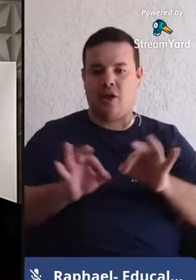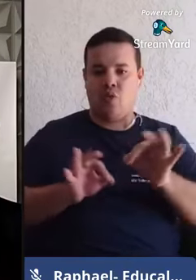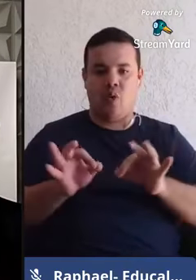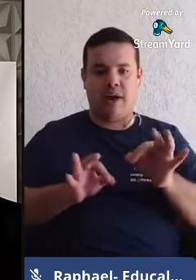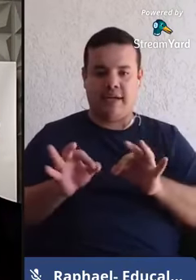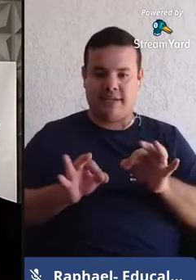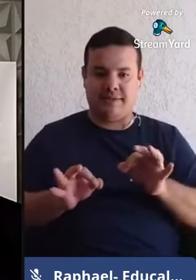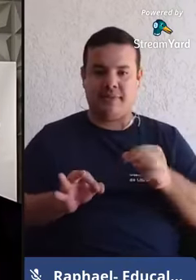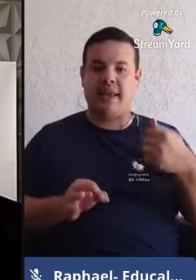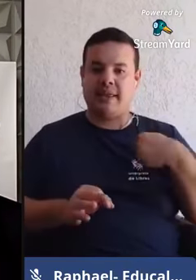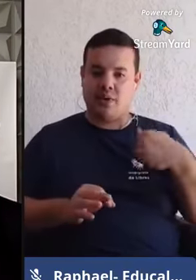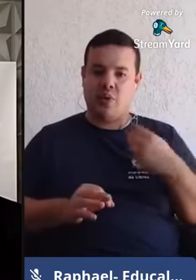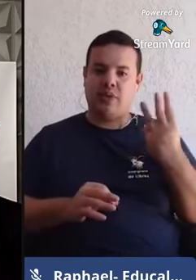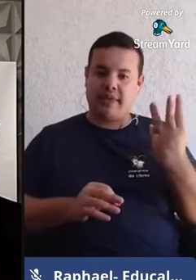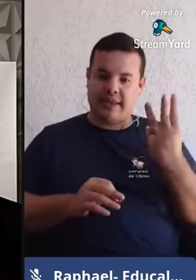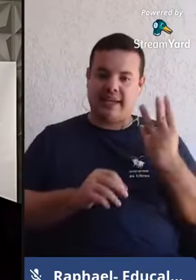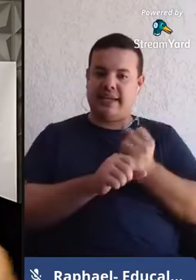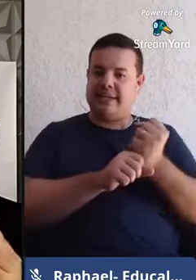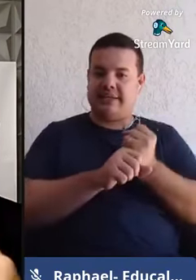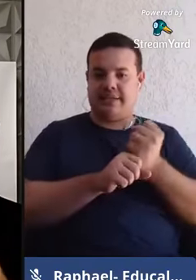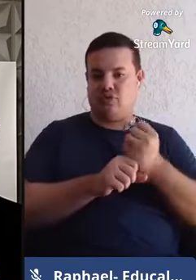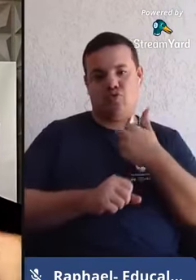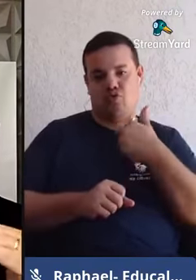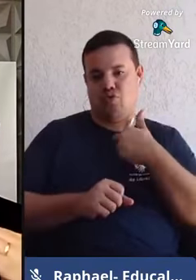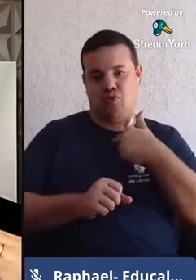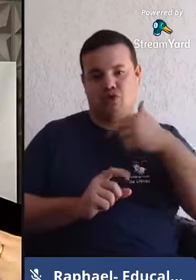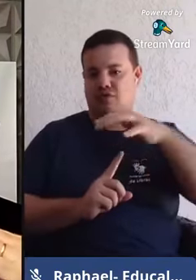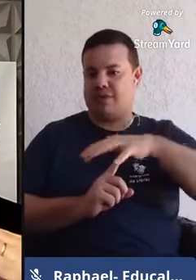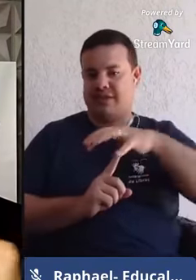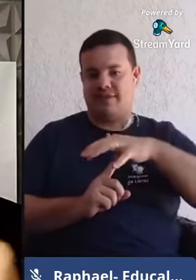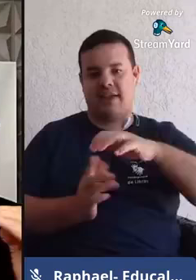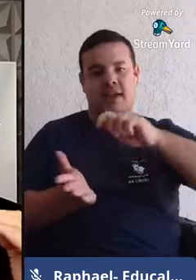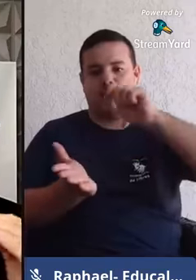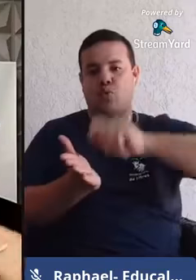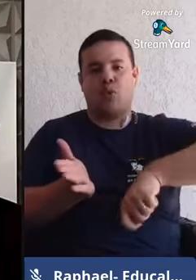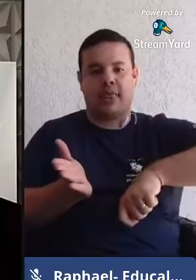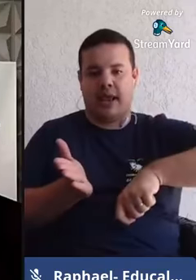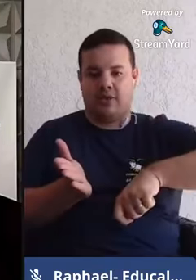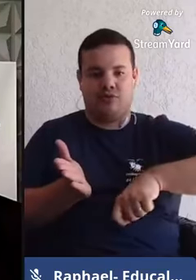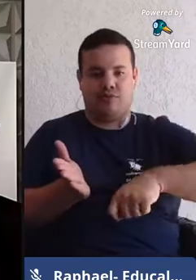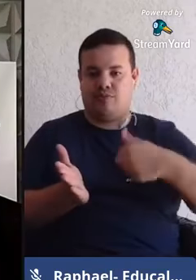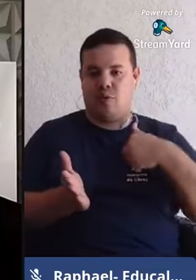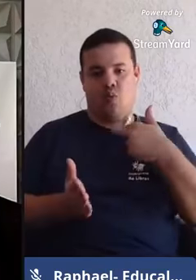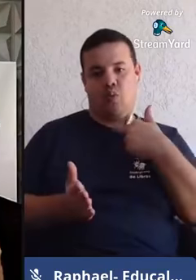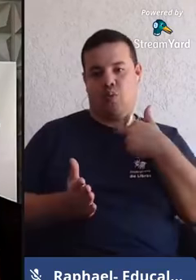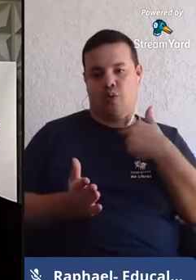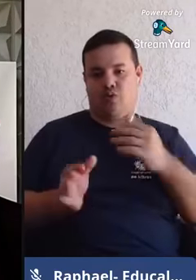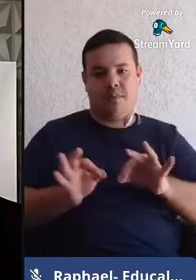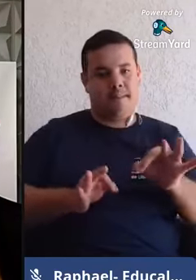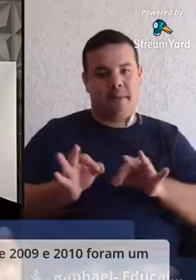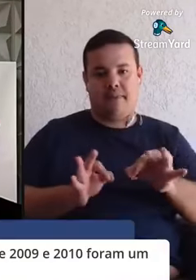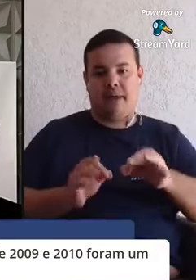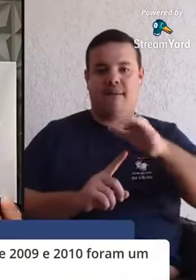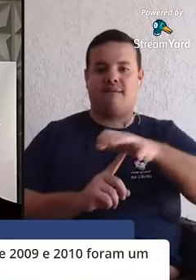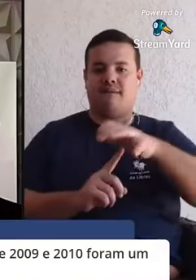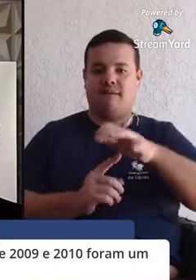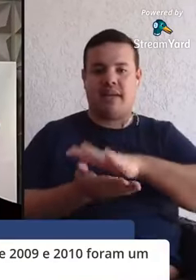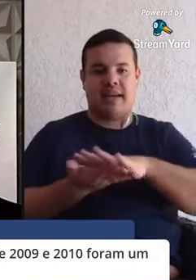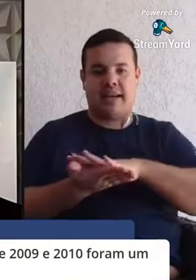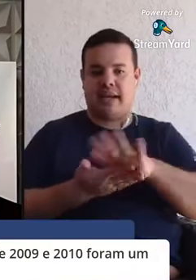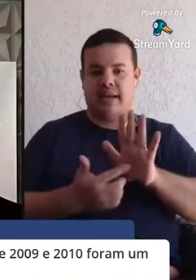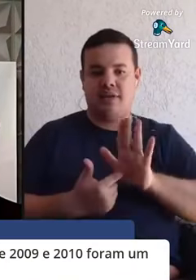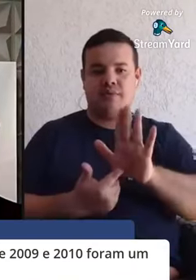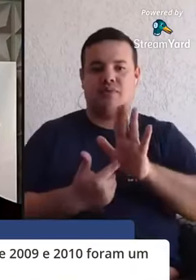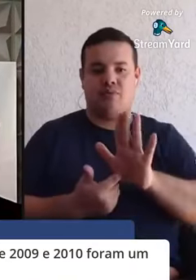de 2012 até 2015. Por contrato, eu fiquei sem poder fazer nenhuma exposição, nenhuma